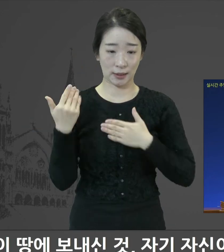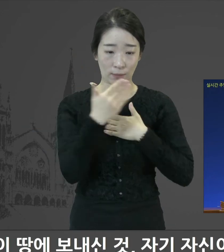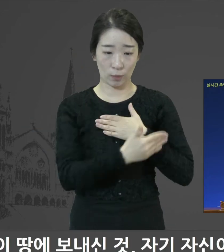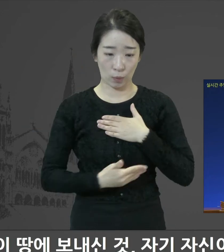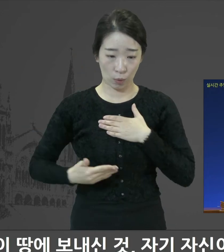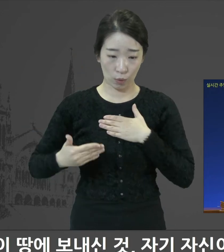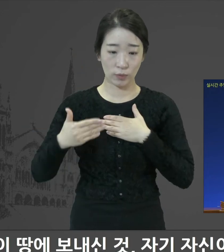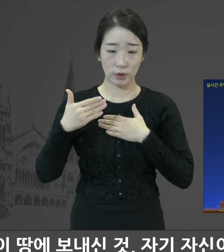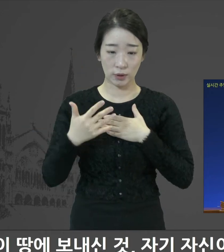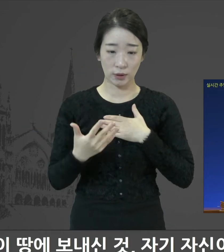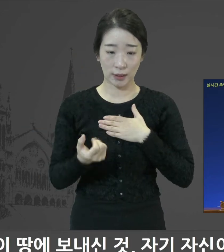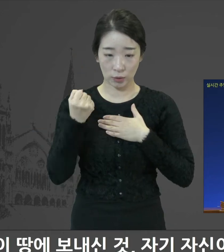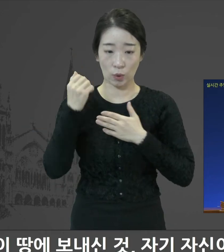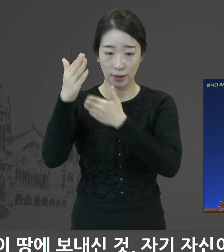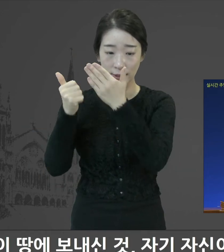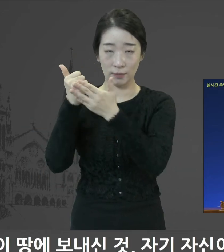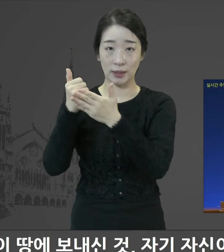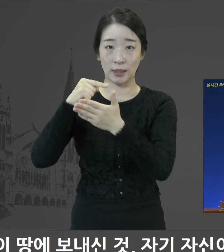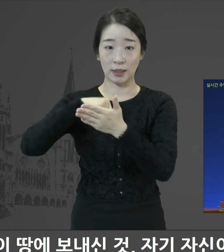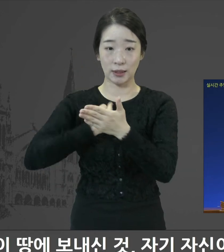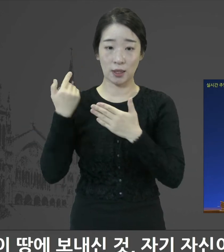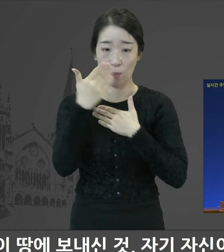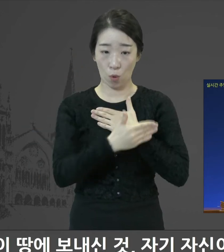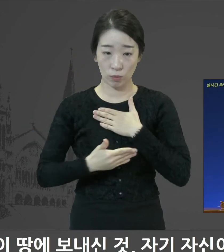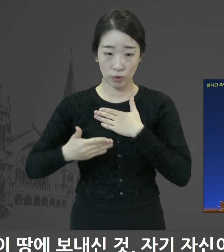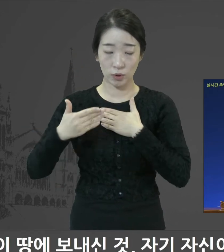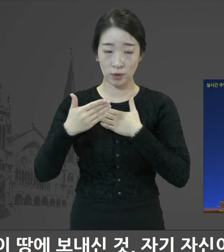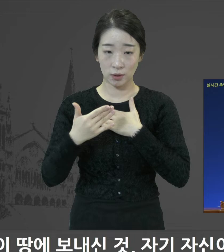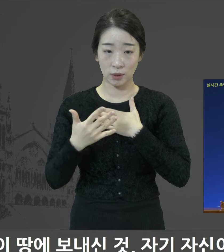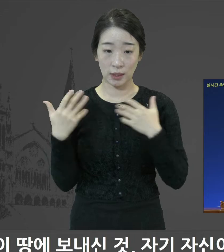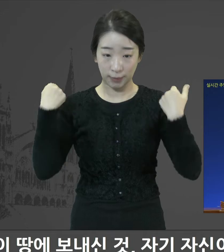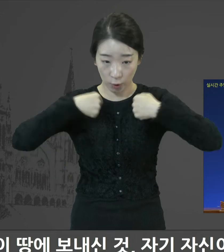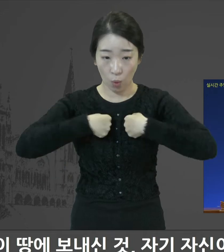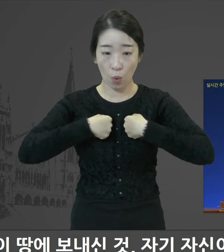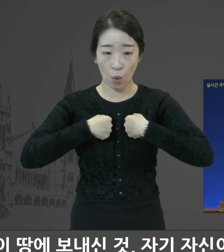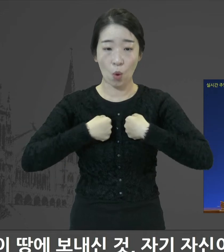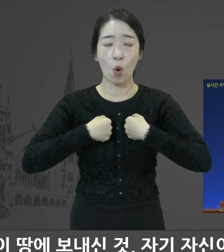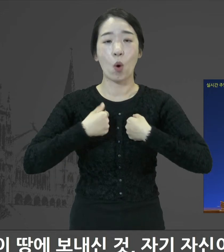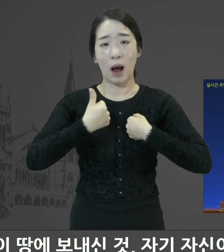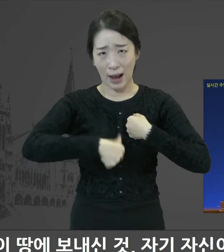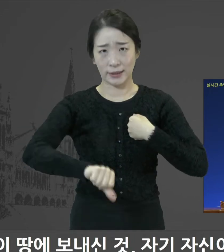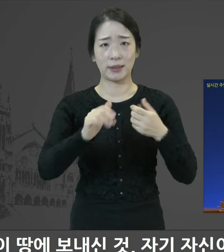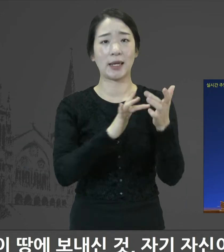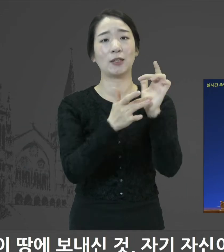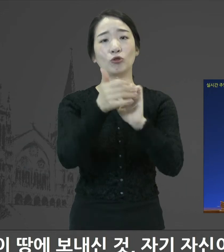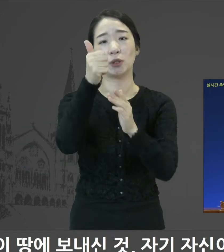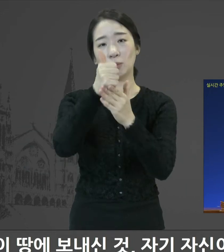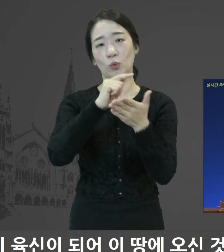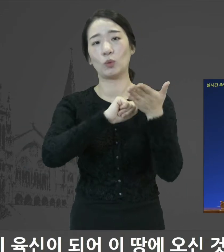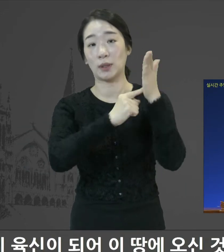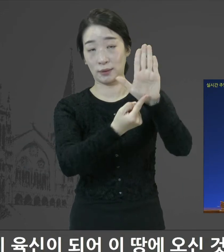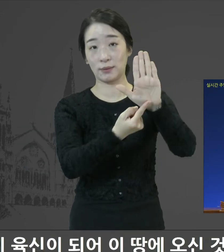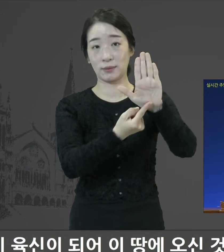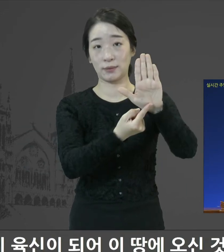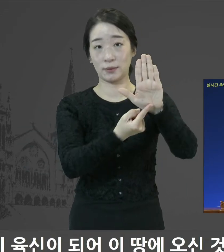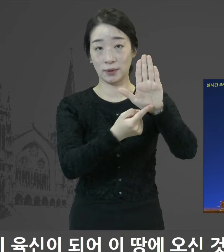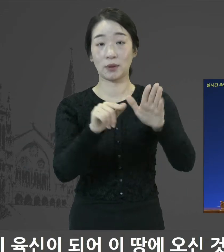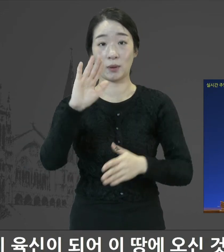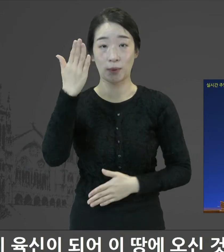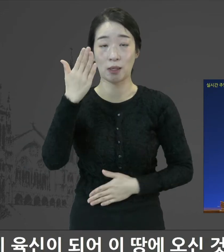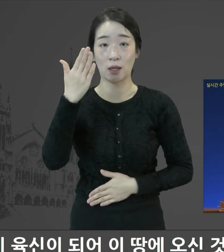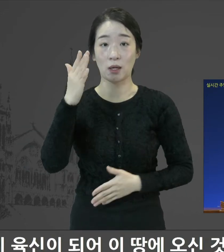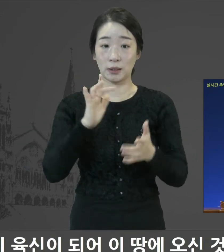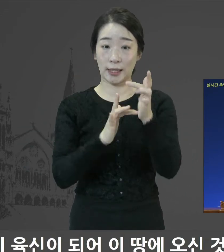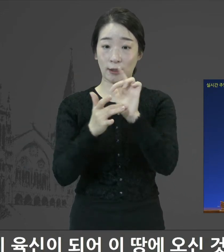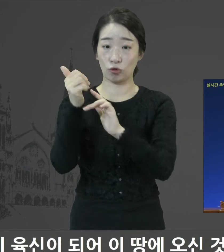땅에 오신 것, 이것이 우리를 구원하기 위한 것인데, 여러분, 이 방문은 특별한 방문입니다. 이